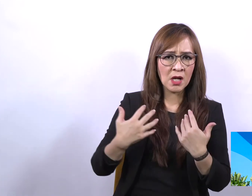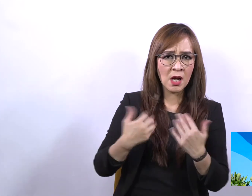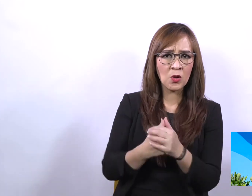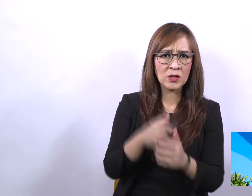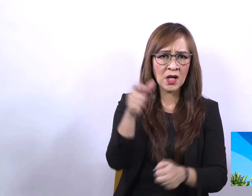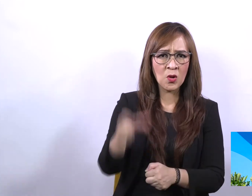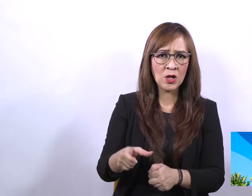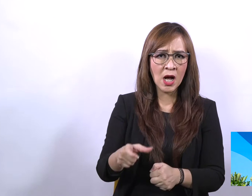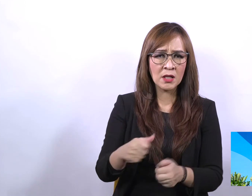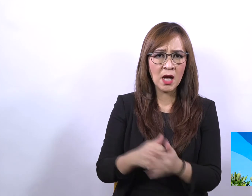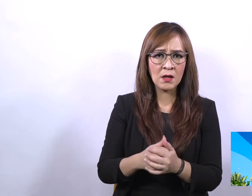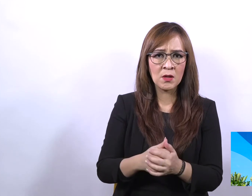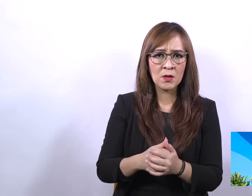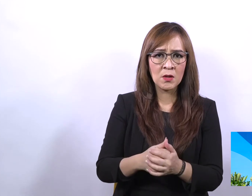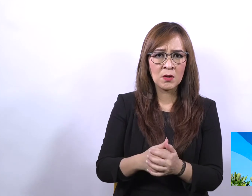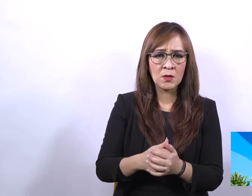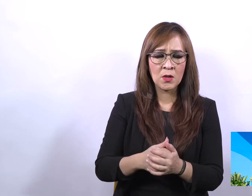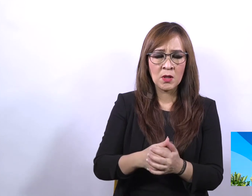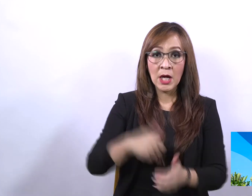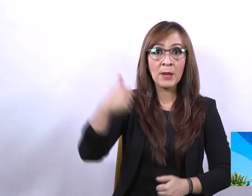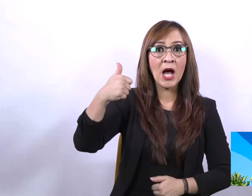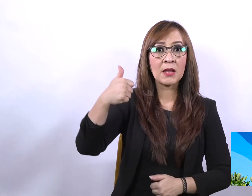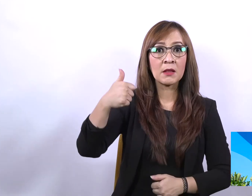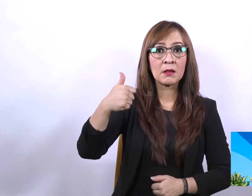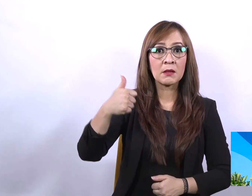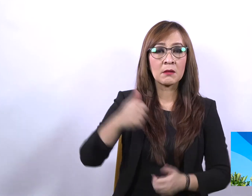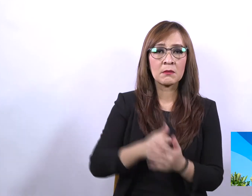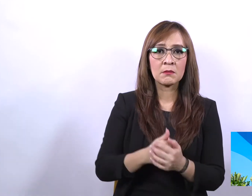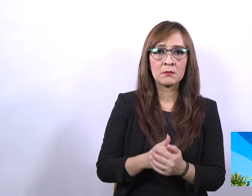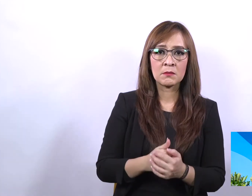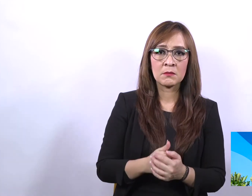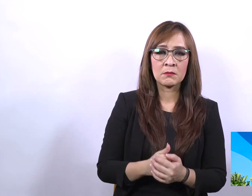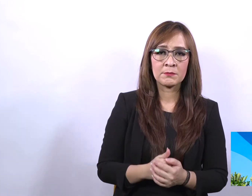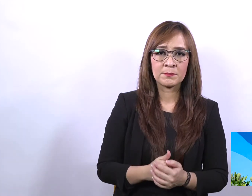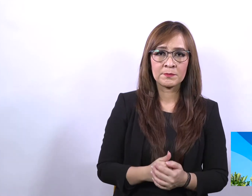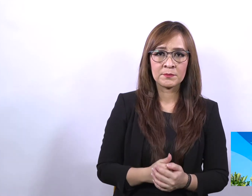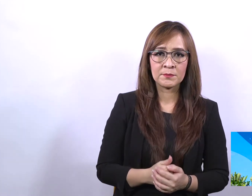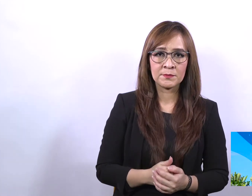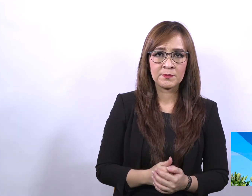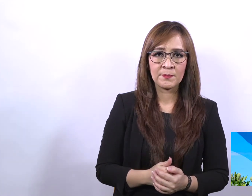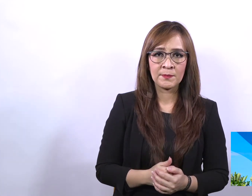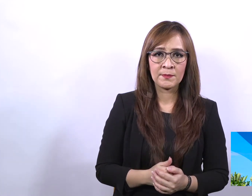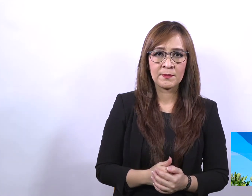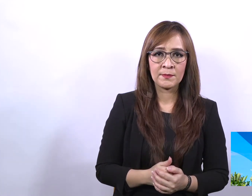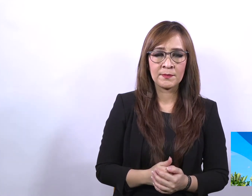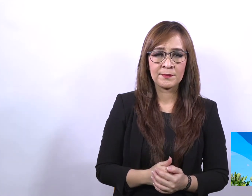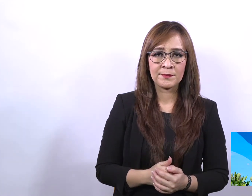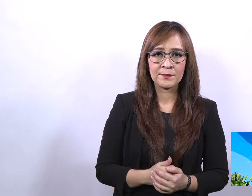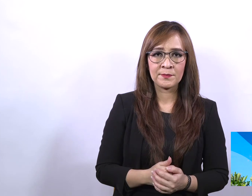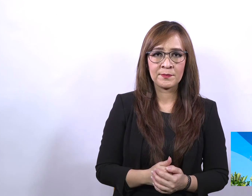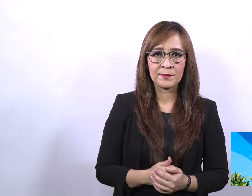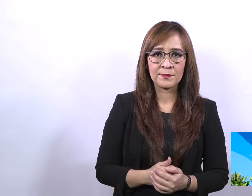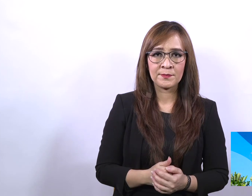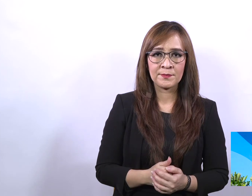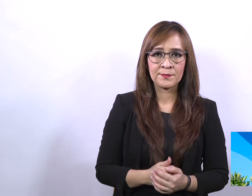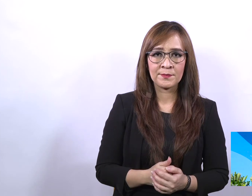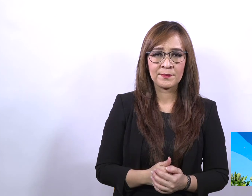pergaulannya keras pendeta Hari ini saya mau bilang sama saudara Tuhan janji sama Joshua seorangpun tidak akan dapat bertahan menghadapi engkau